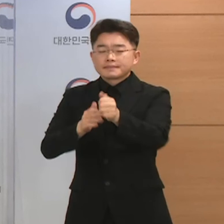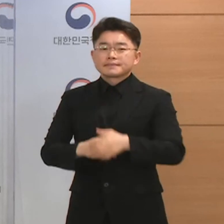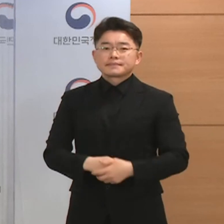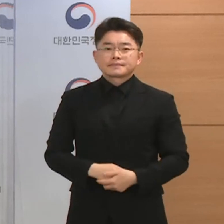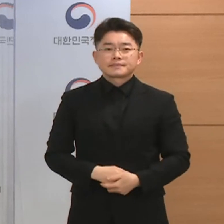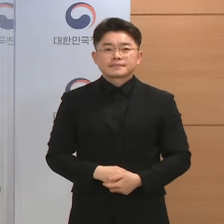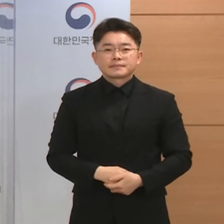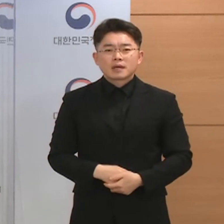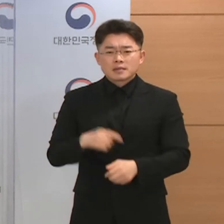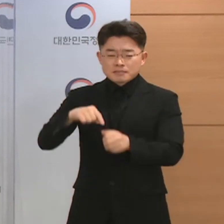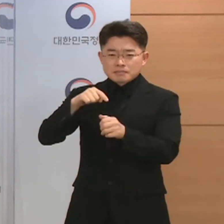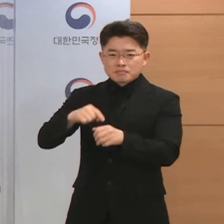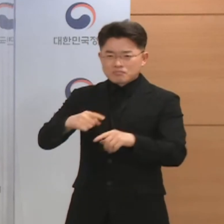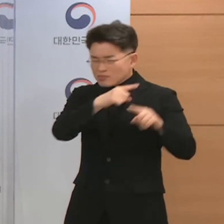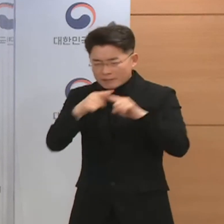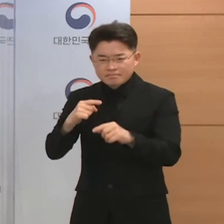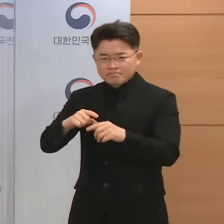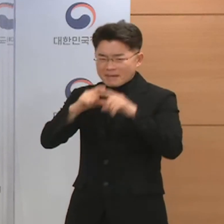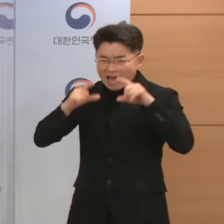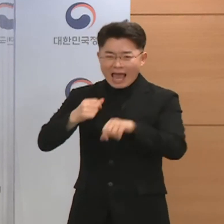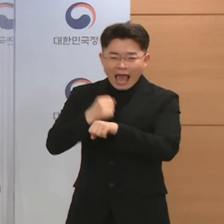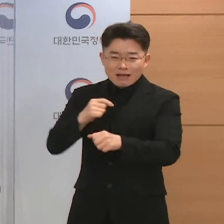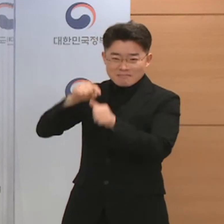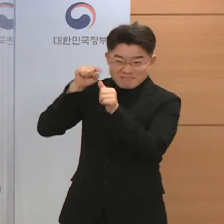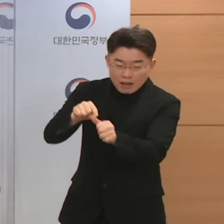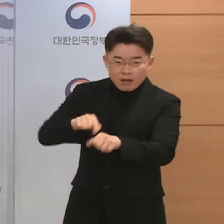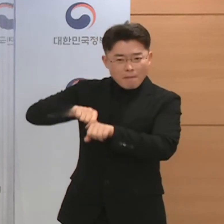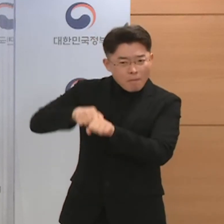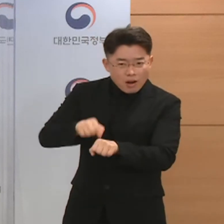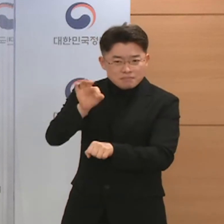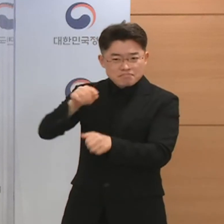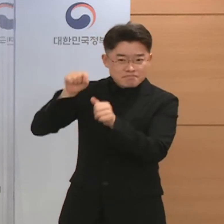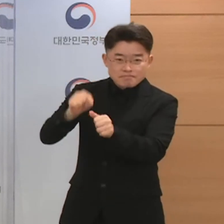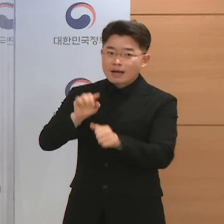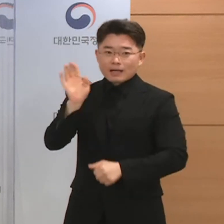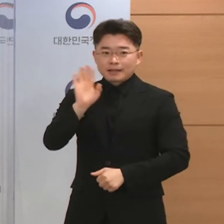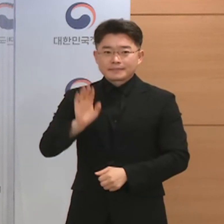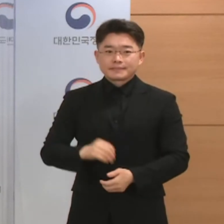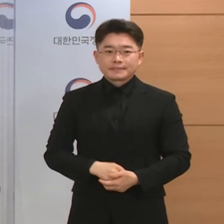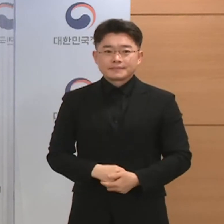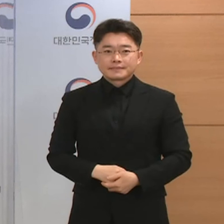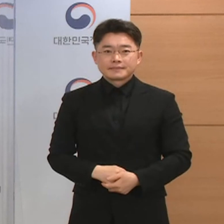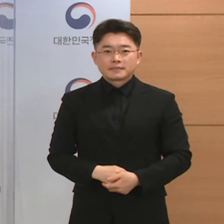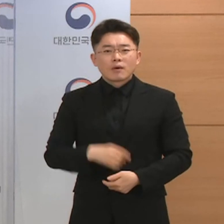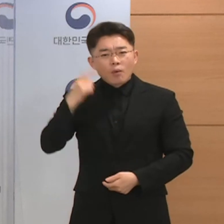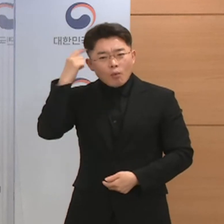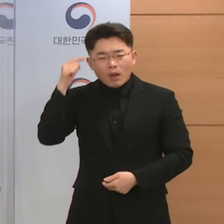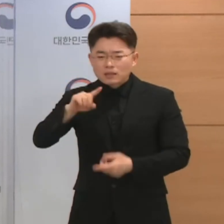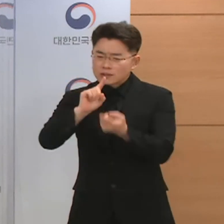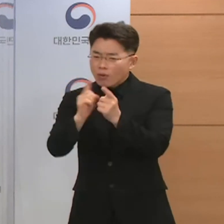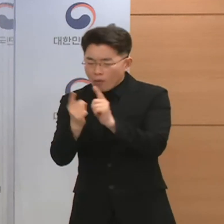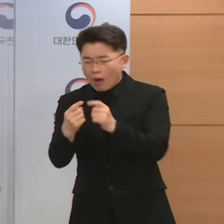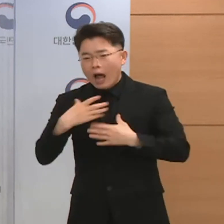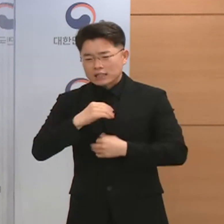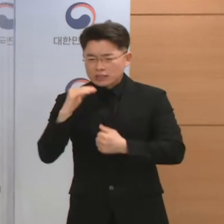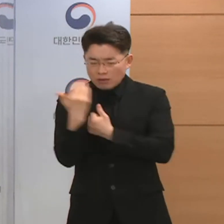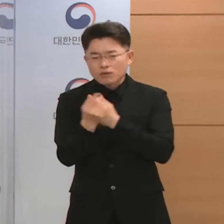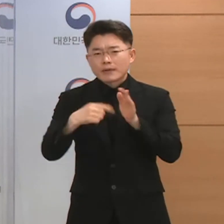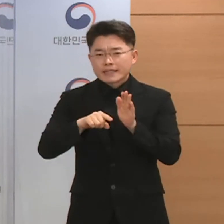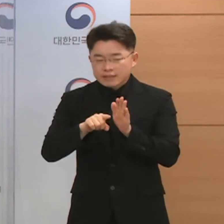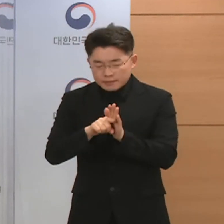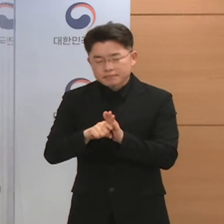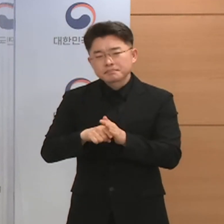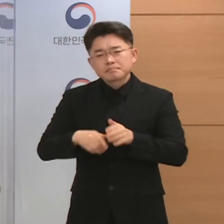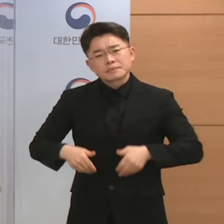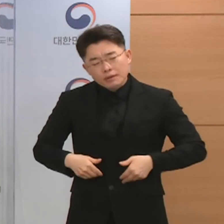있었습니다. 의무화를 시켜서 위반하면 처벌을 하겠다는 것이 아니라 그러는 것이 안전을 위해서 좋으니 이렇게 하시는 게